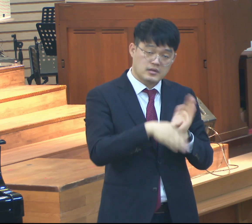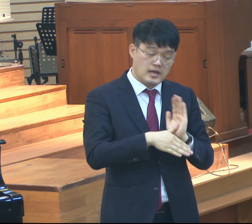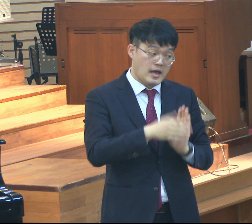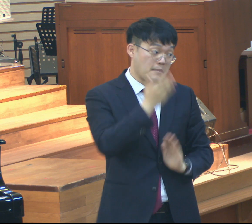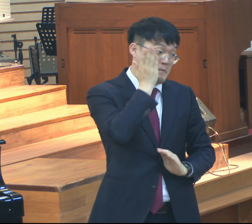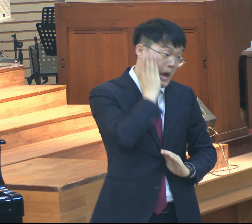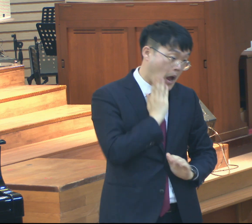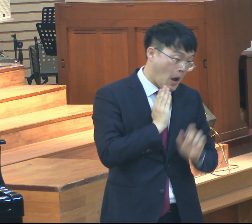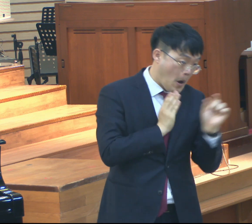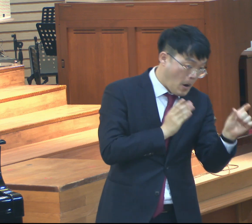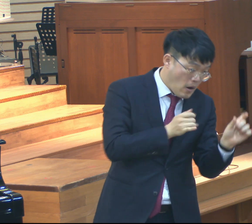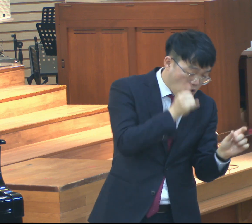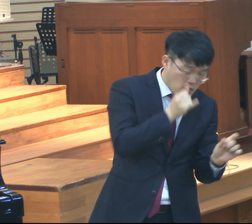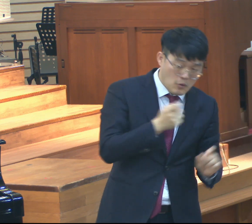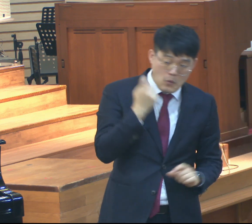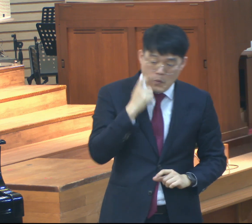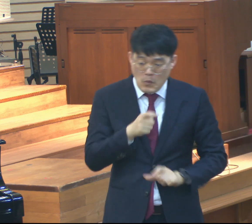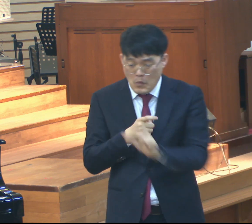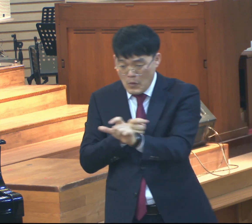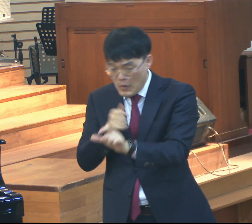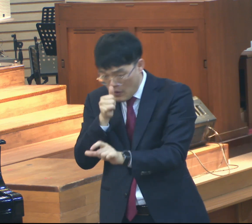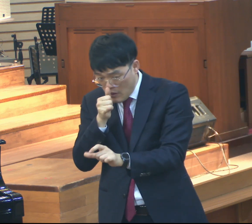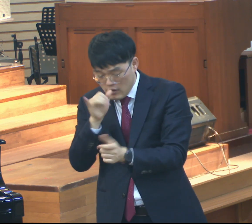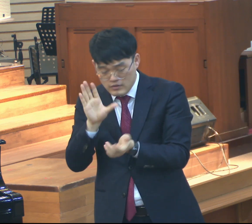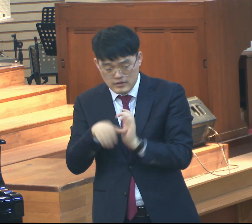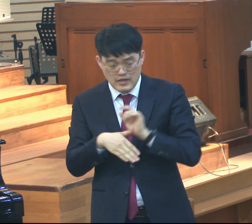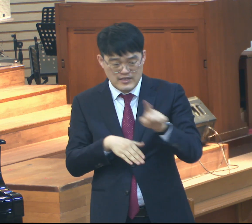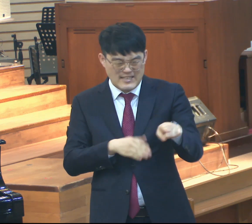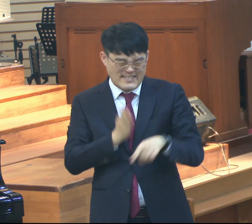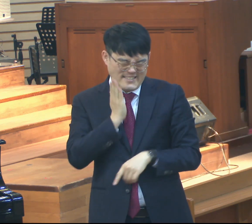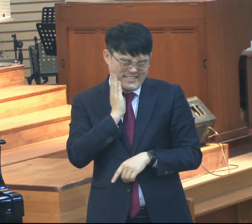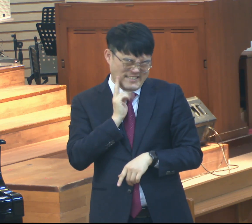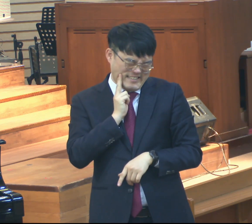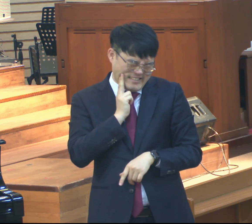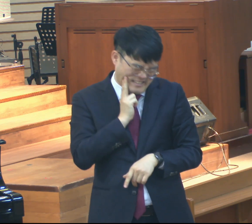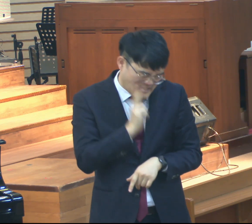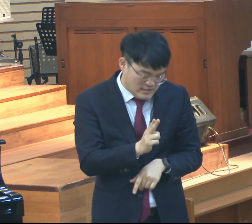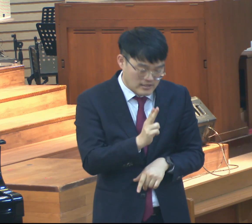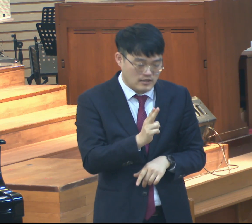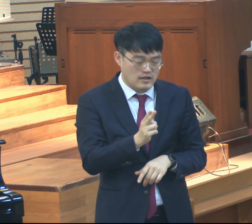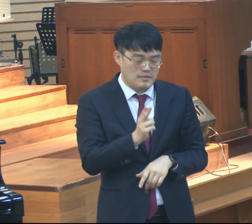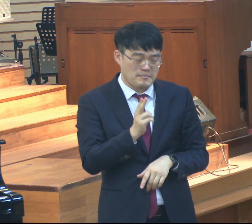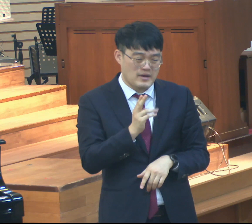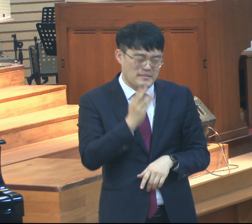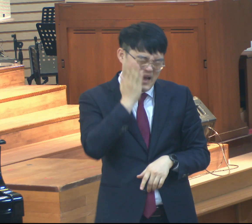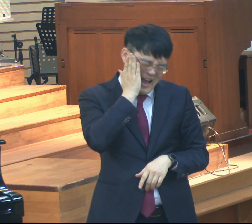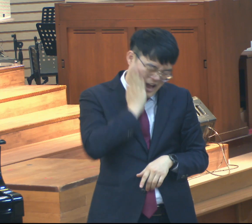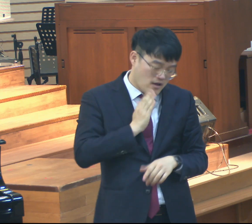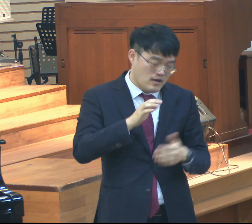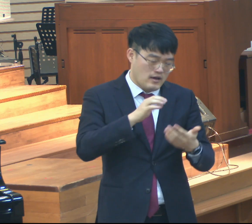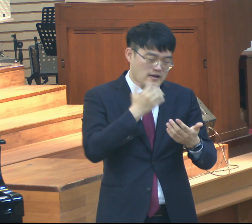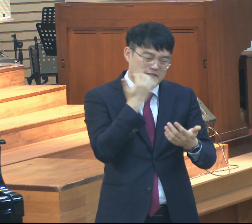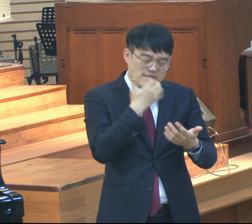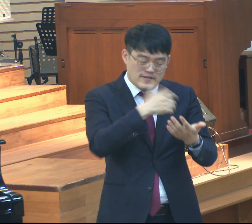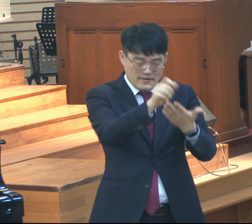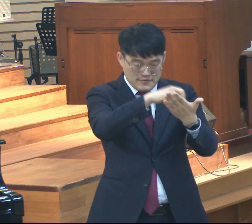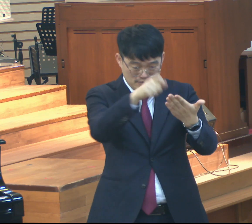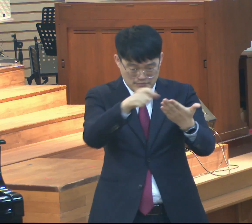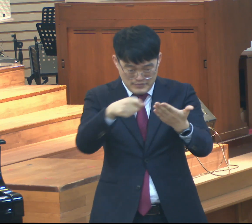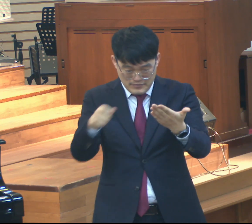자리에 짙은 남색을 칠해 놓아서 온통 캔버스가 하나의 색이 되는 것을 주님은